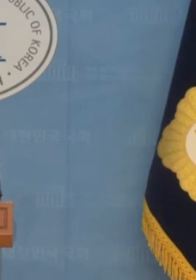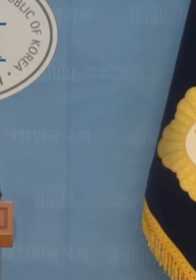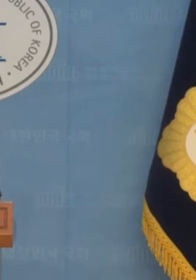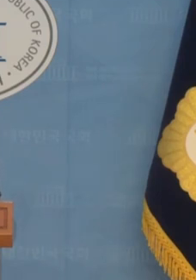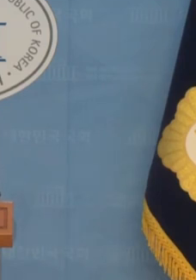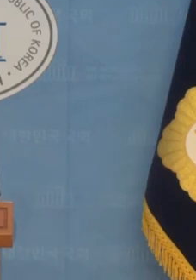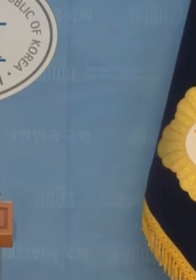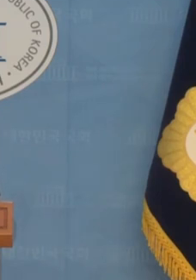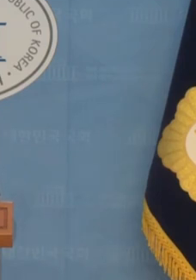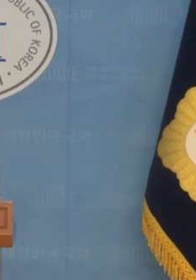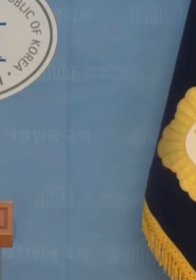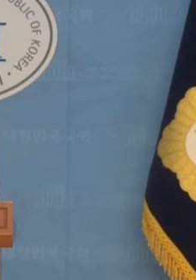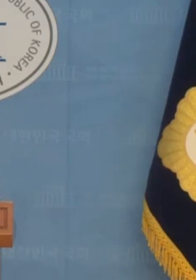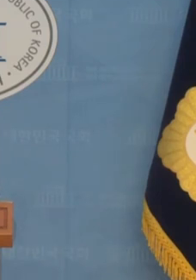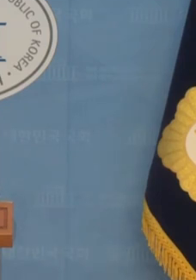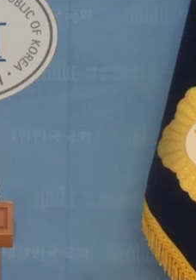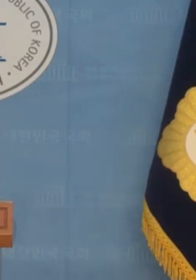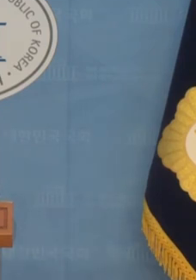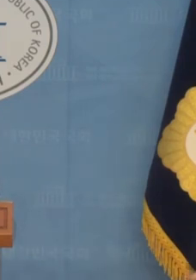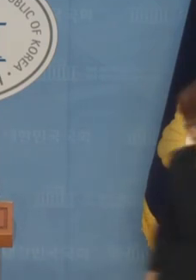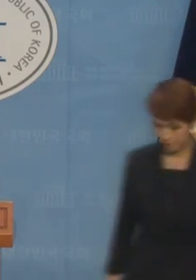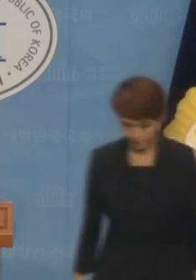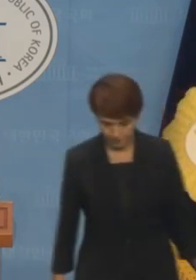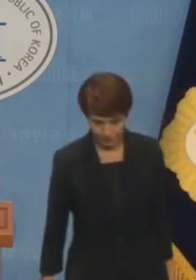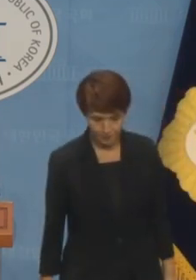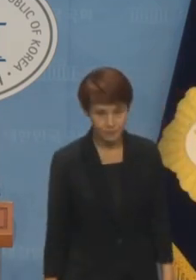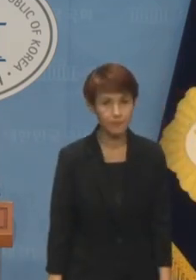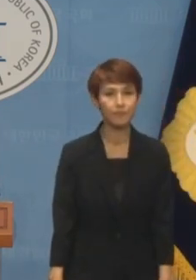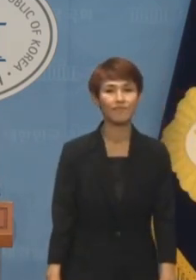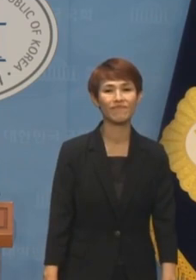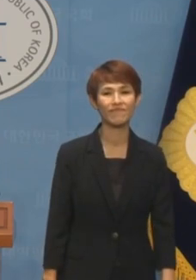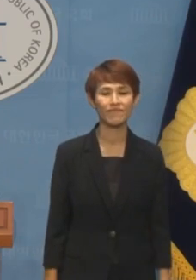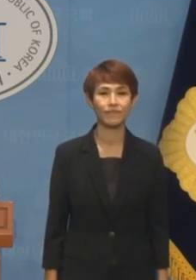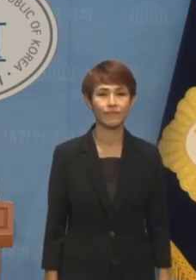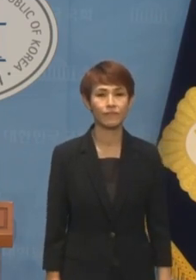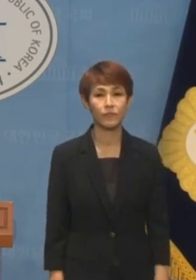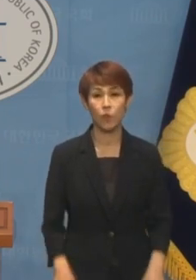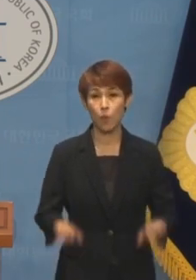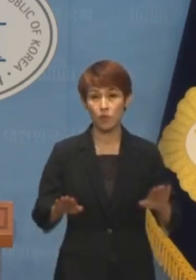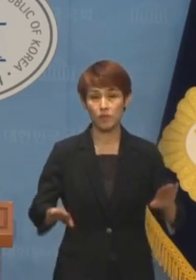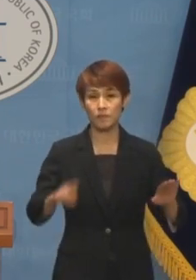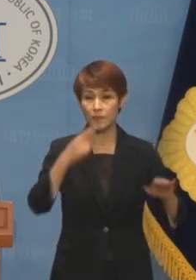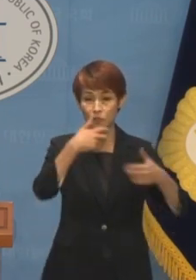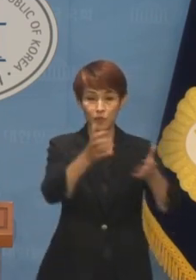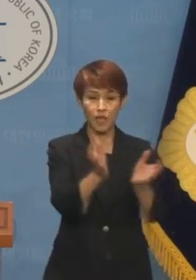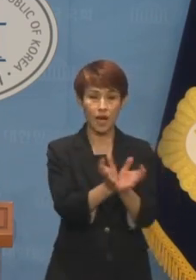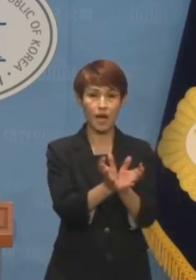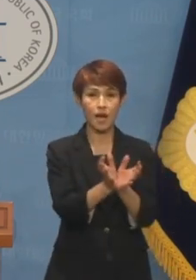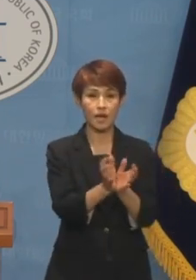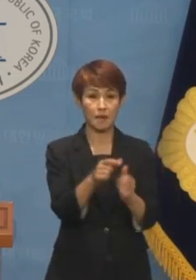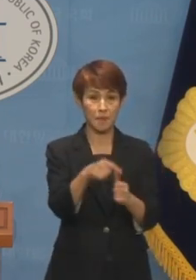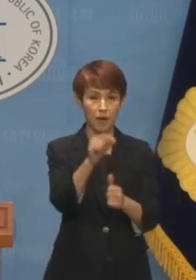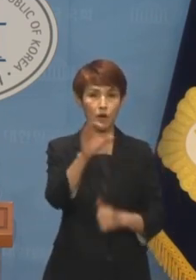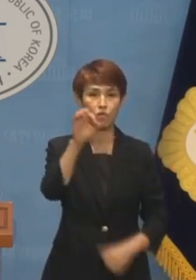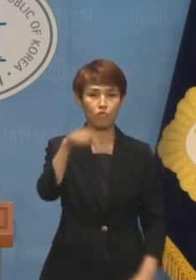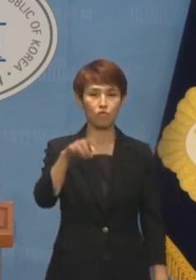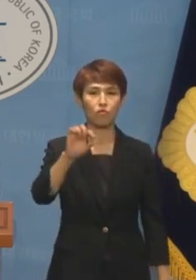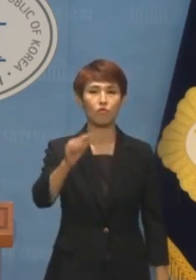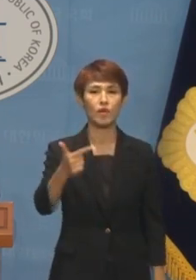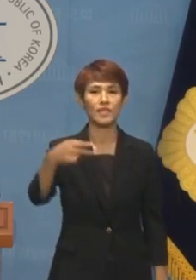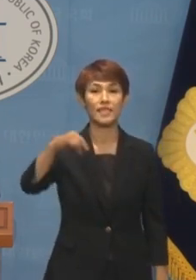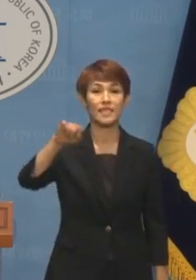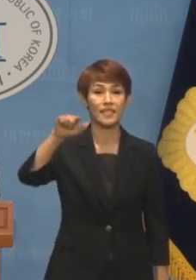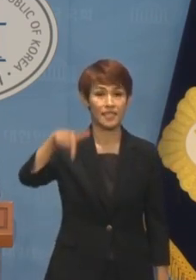시작하도록 하겠습니다. 관련 내용은 오늘 민주당에서 당선된 우원식